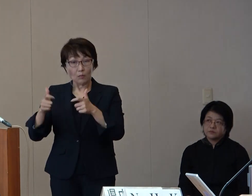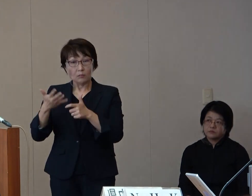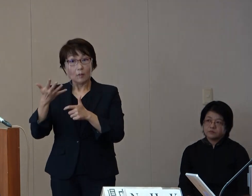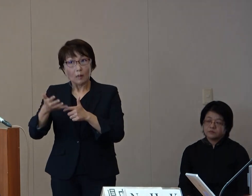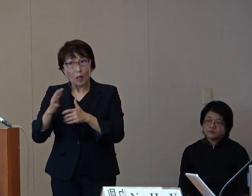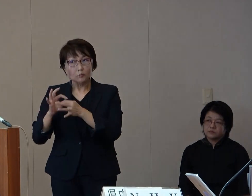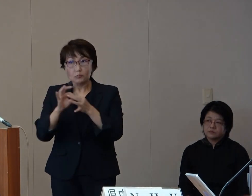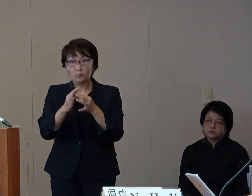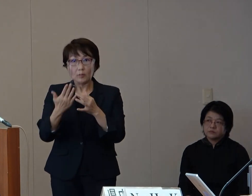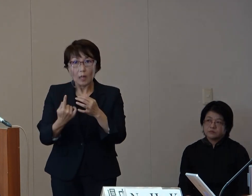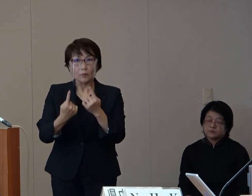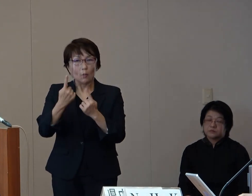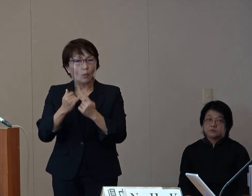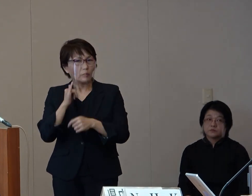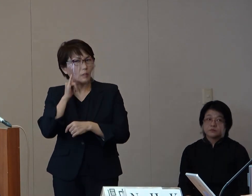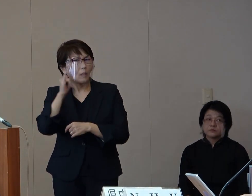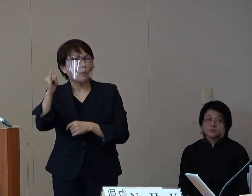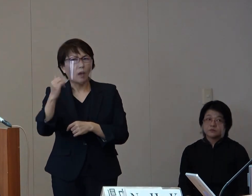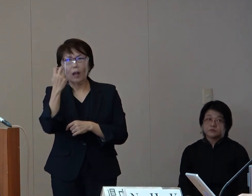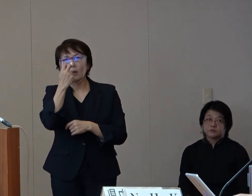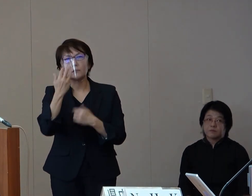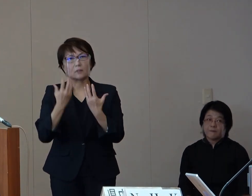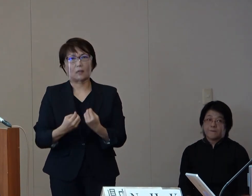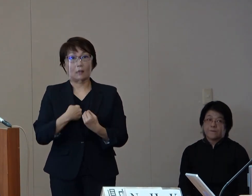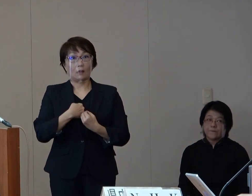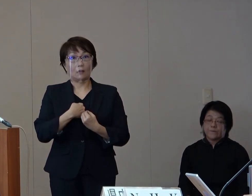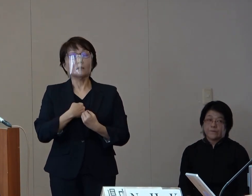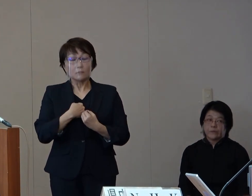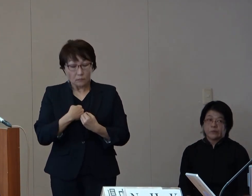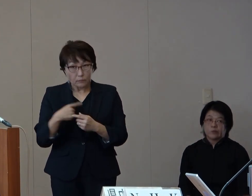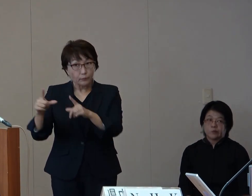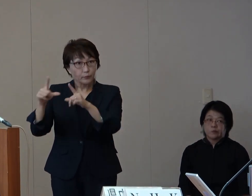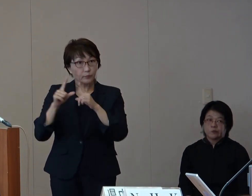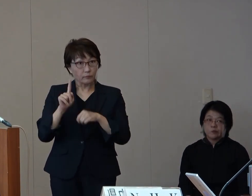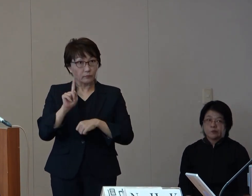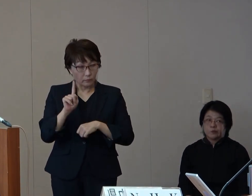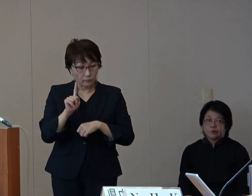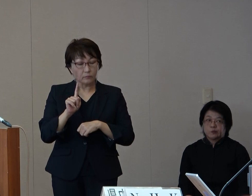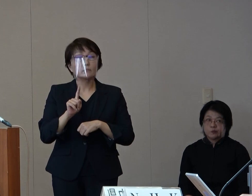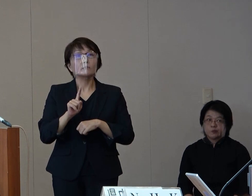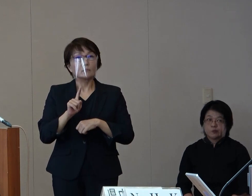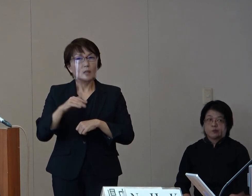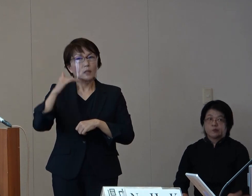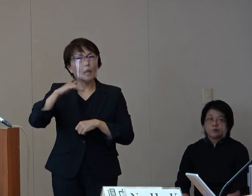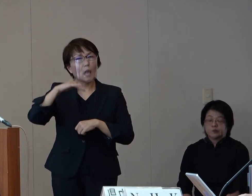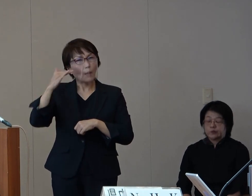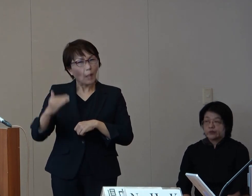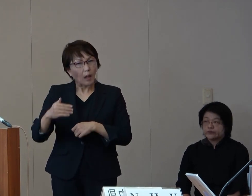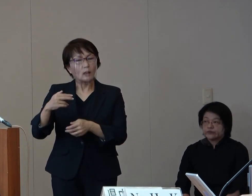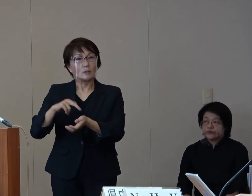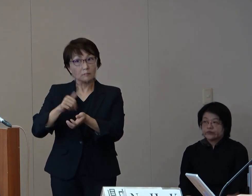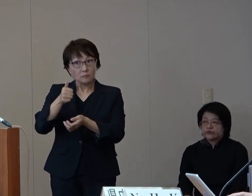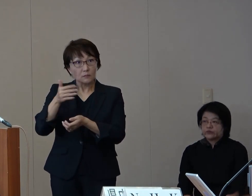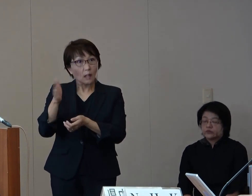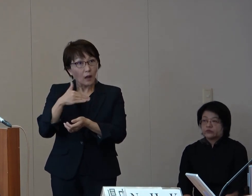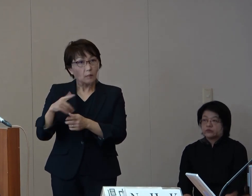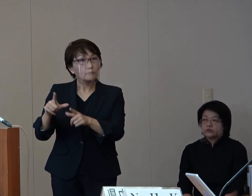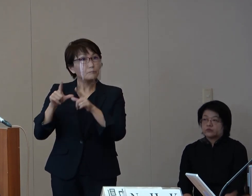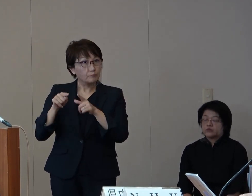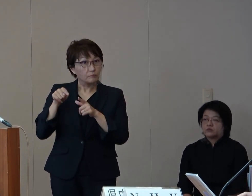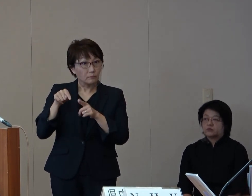つずつ思われますかということを全部で結婚致しました路線セイバー